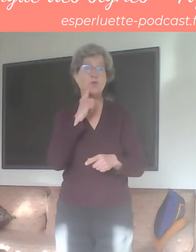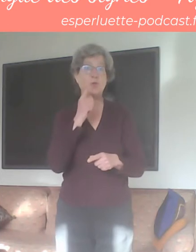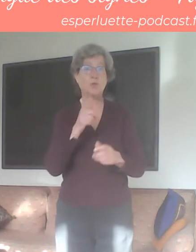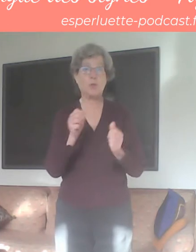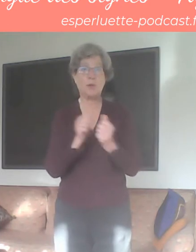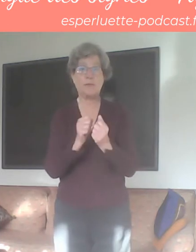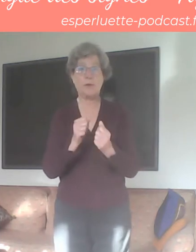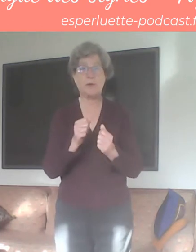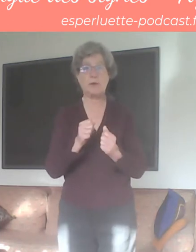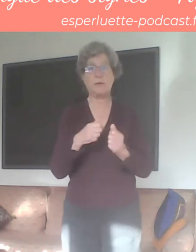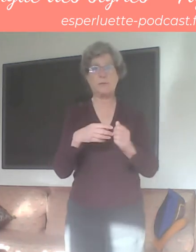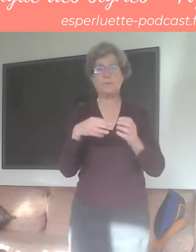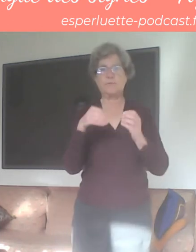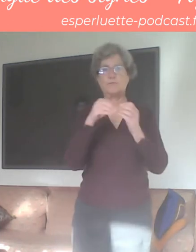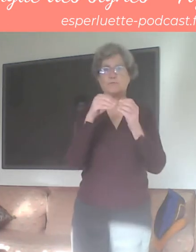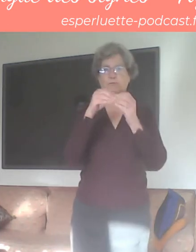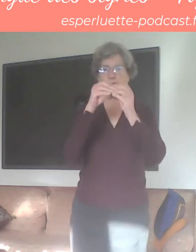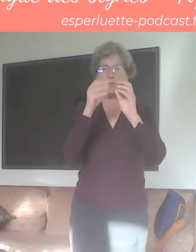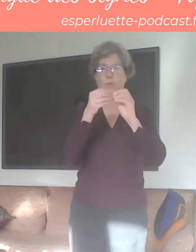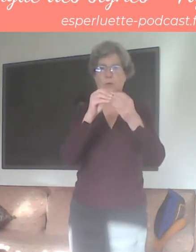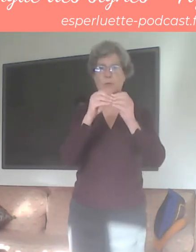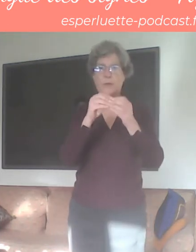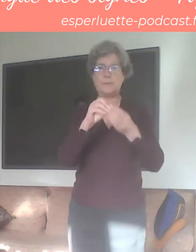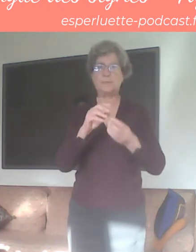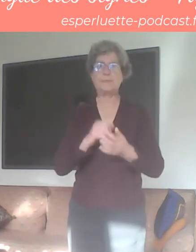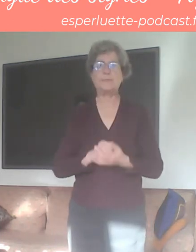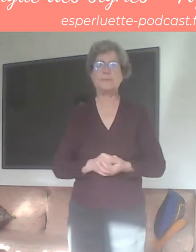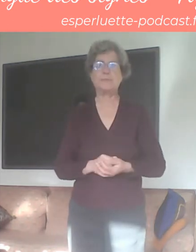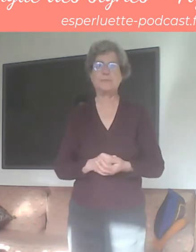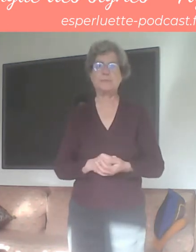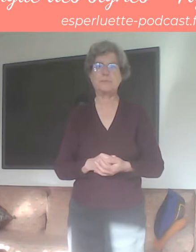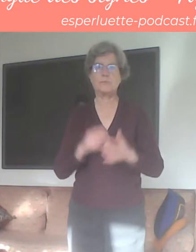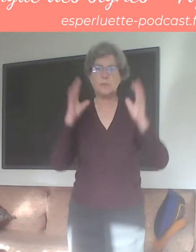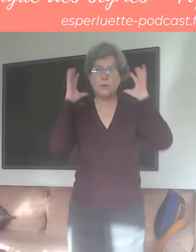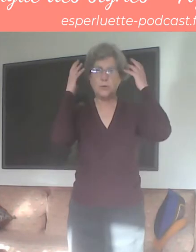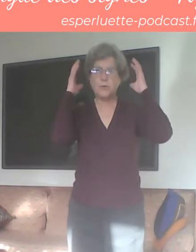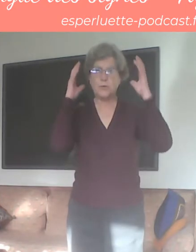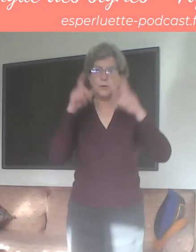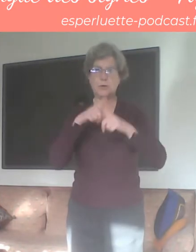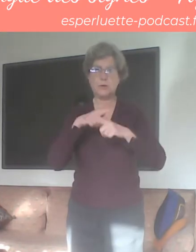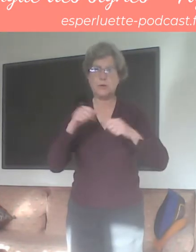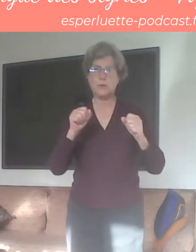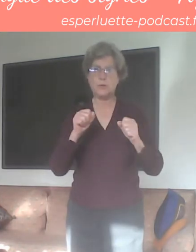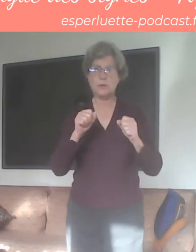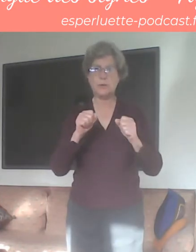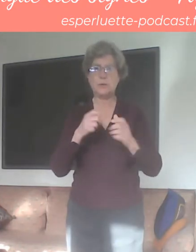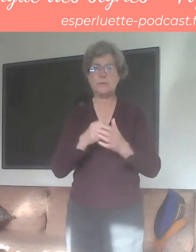suis orthophoniste et linguiste et j'ai travaillé depuis 1973 avec des enfants sourds. J'ai été intéressée